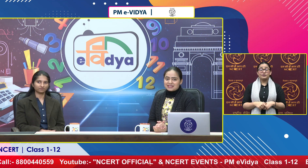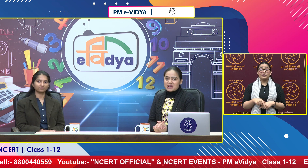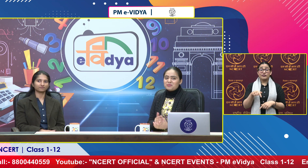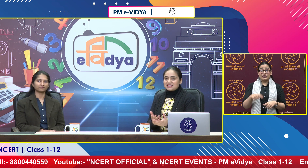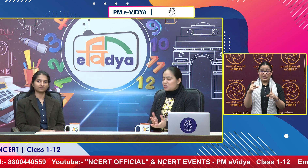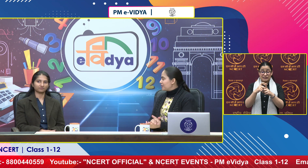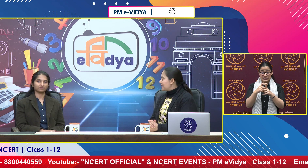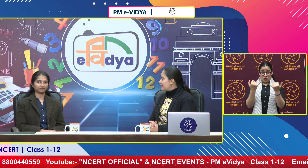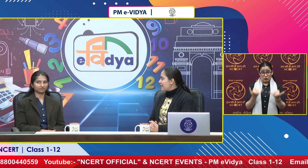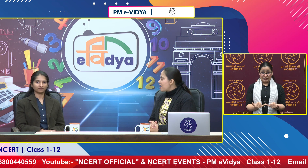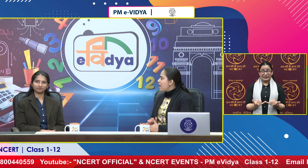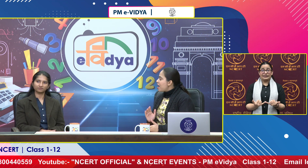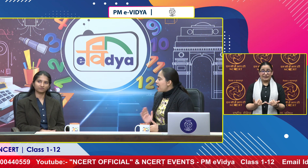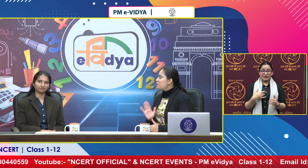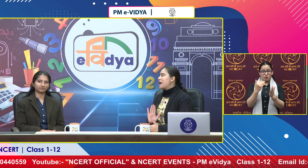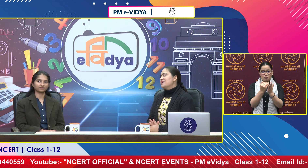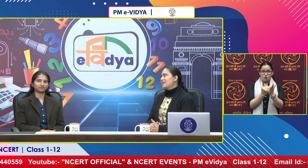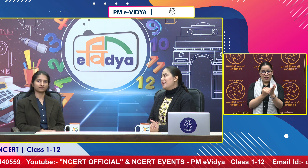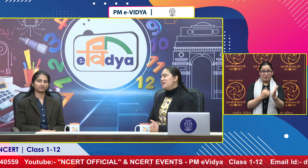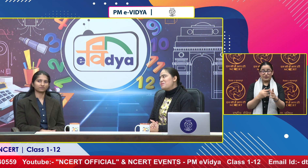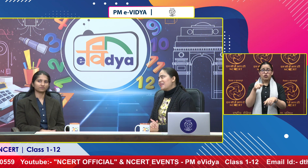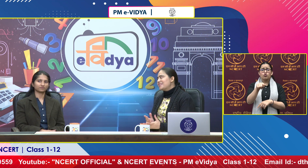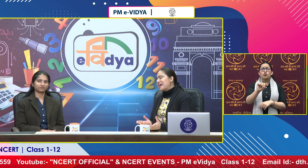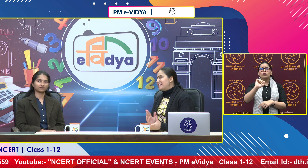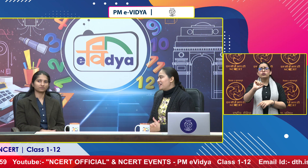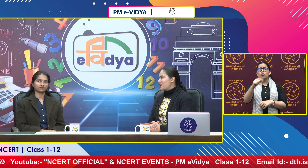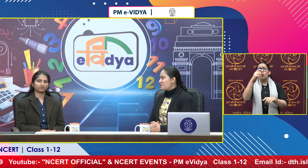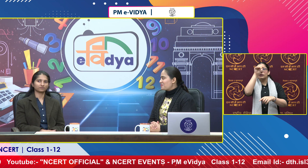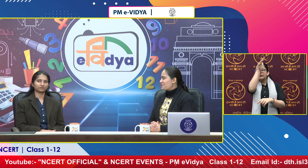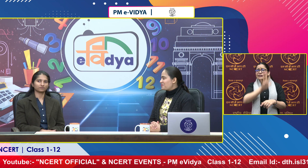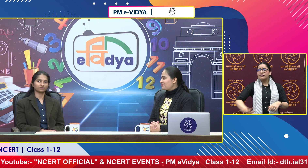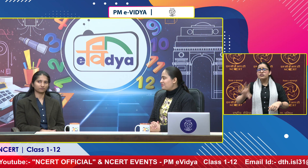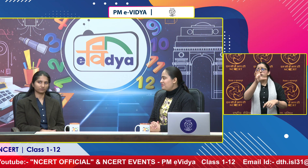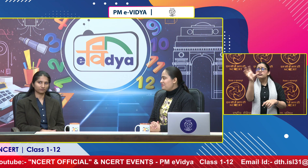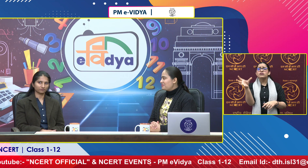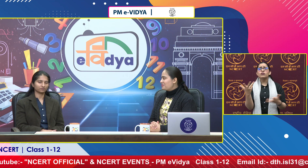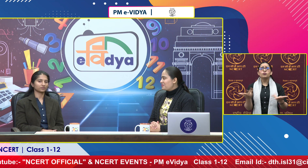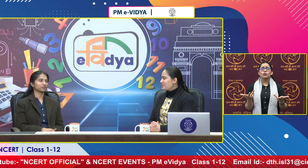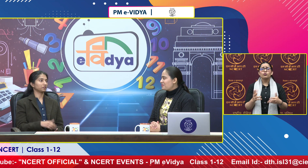में जहाँ से हम ये सेशन कर रहे हैं। आप कहाँ से हैं ये बताएं साइन करके।